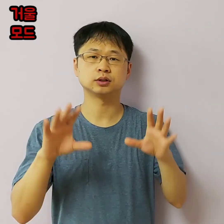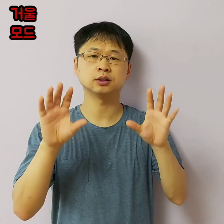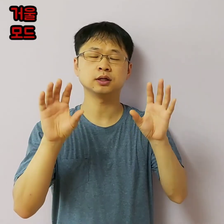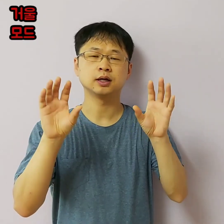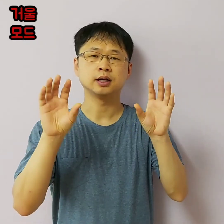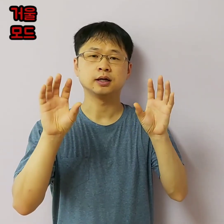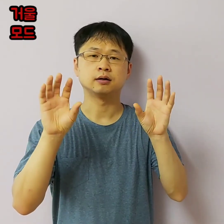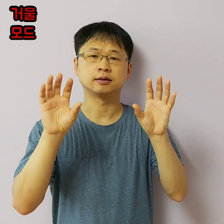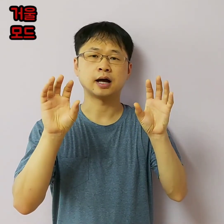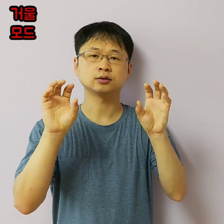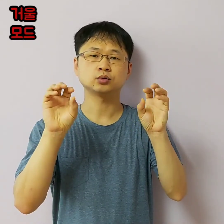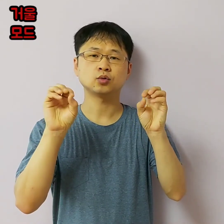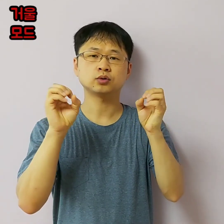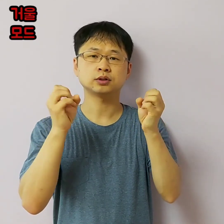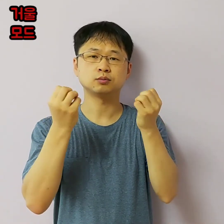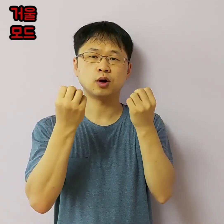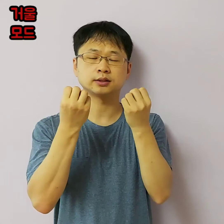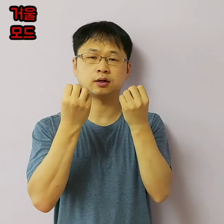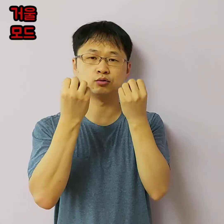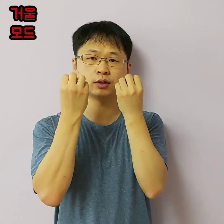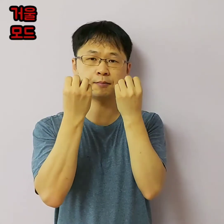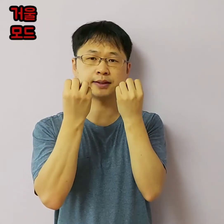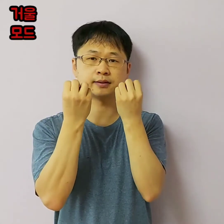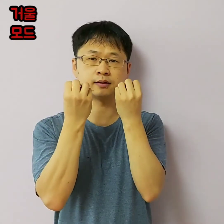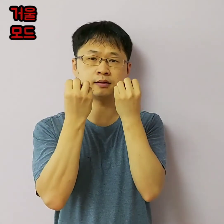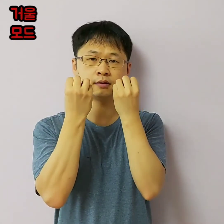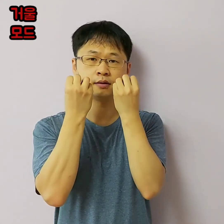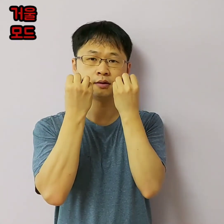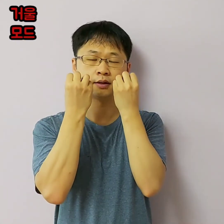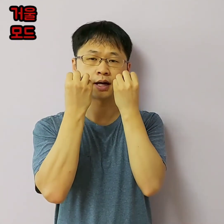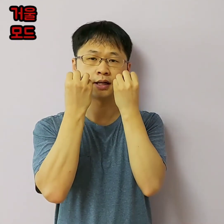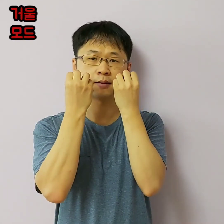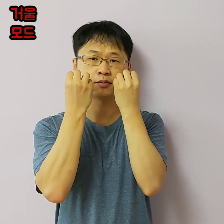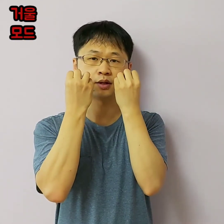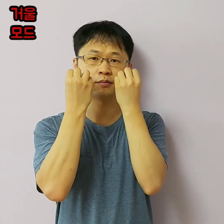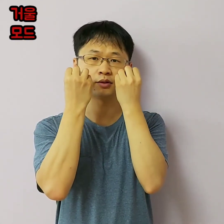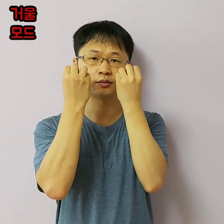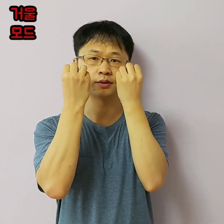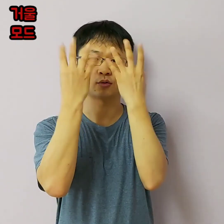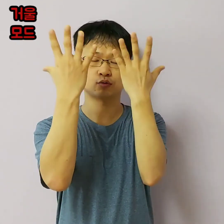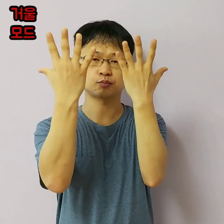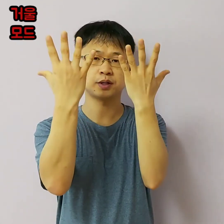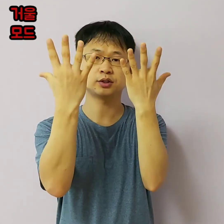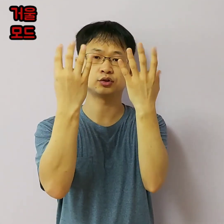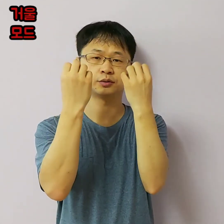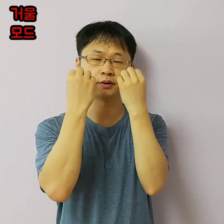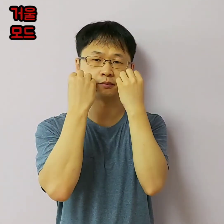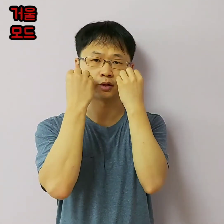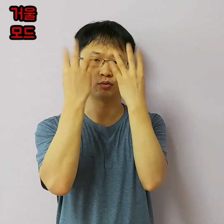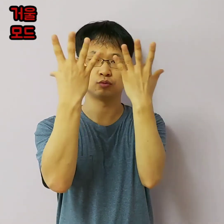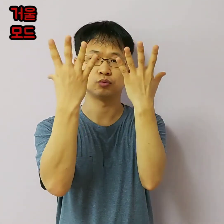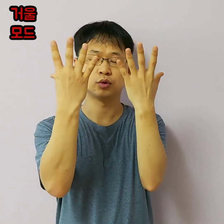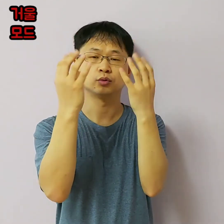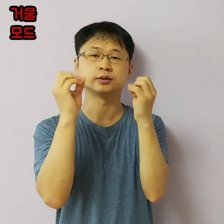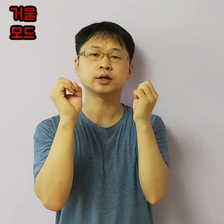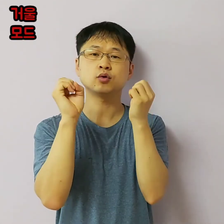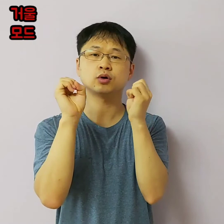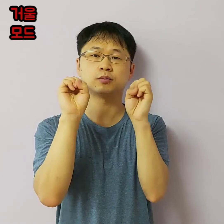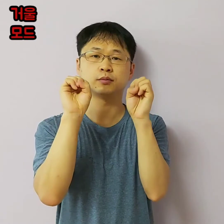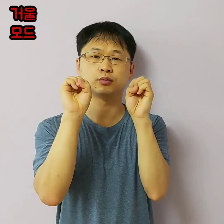수어는 양손 손끝을 모아서 눈앞에서 약간 앞으로 내밀어주면서 펼쳐주시면 됩니다. 새로운 걸 보면 우리가